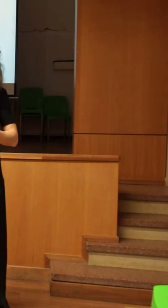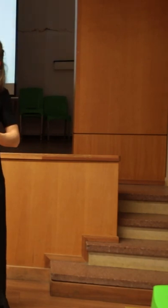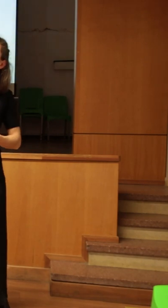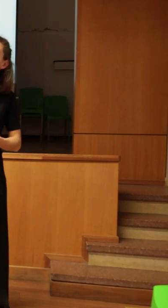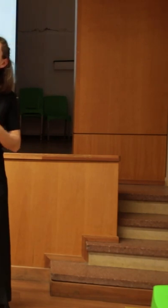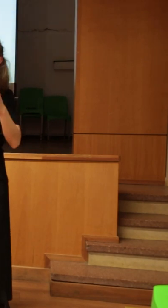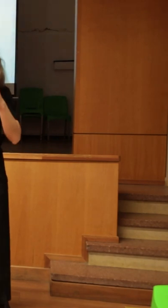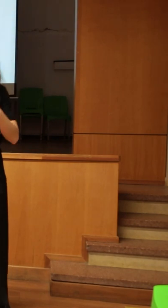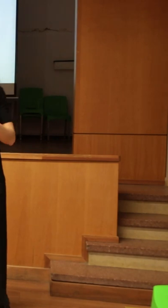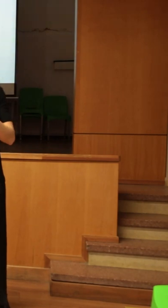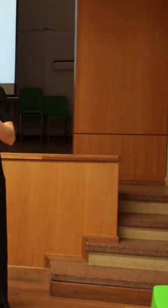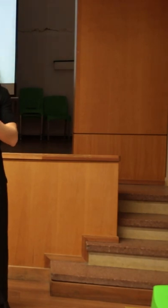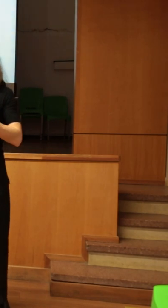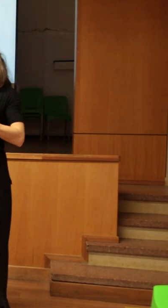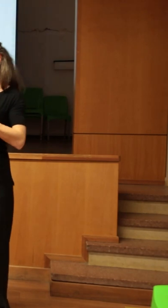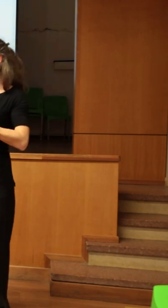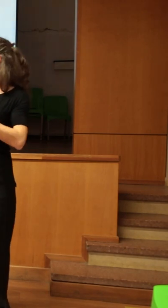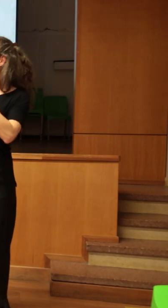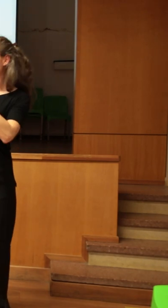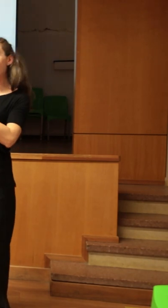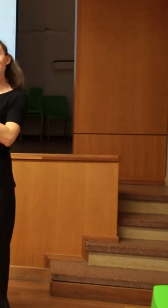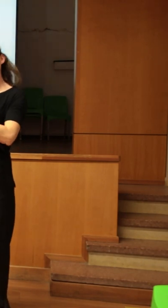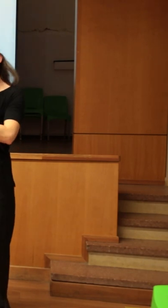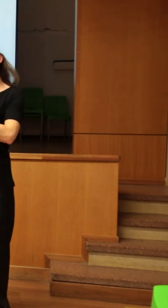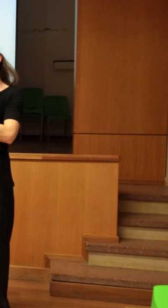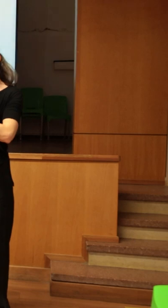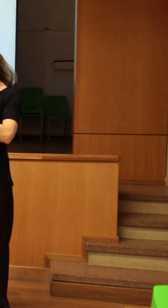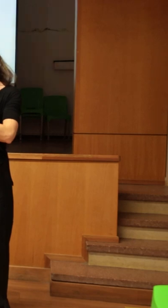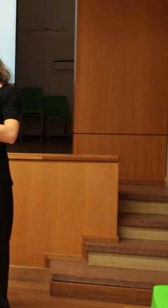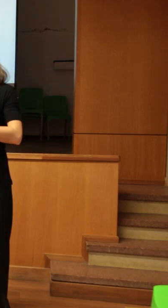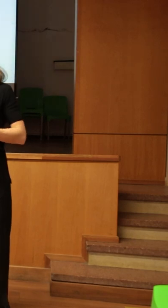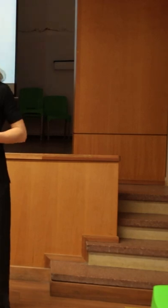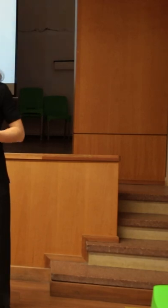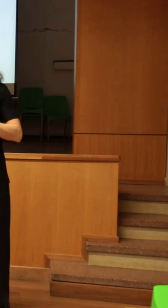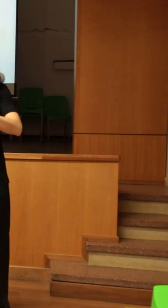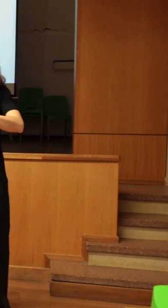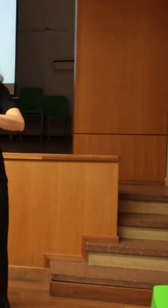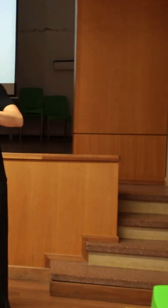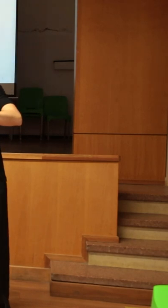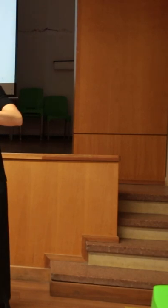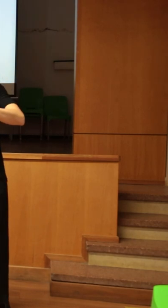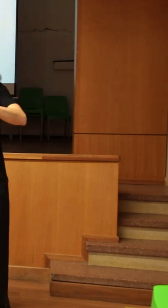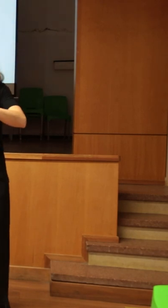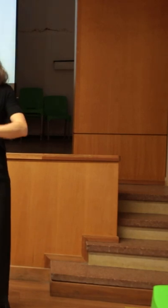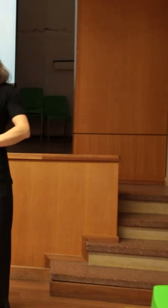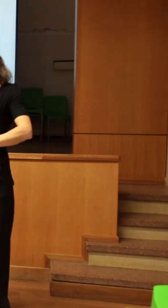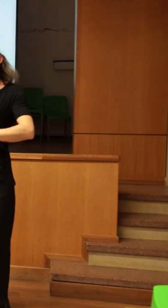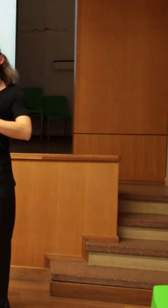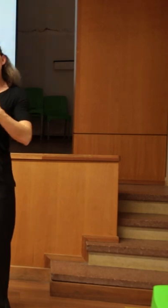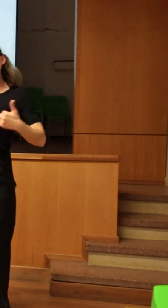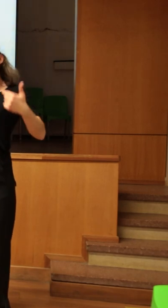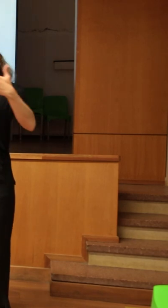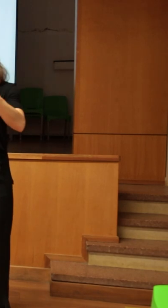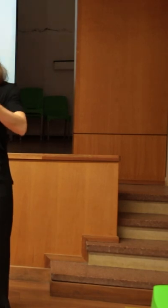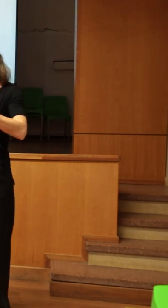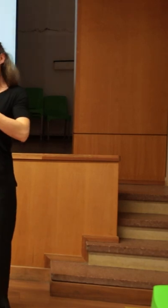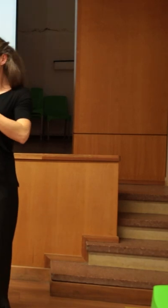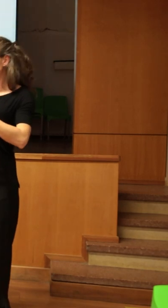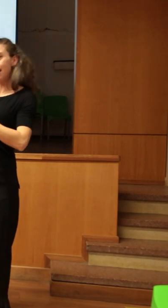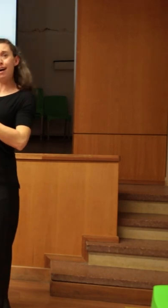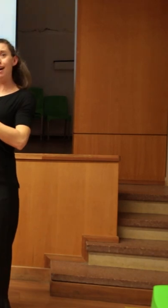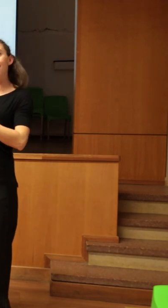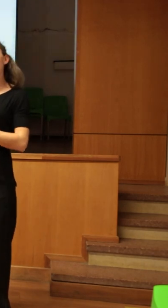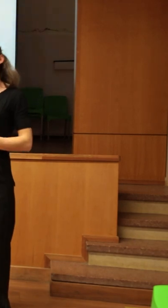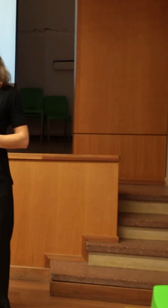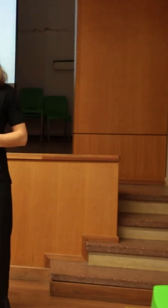aprovechemos tu estadía, tu conferencia, y de vuelta un honor para todos nosotros tenerte aquí